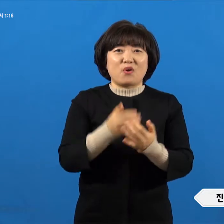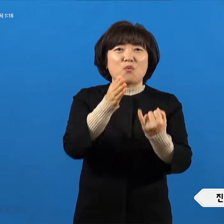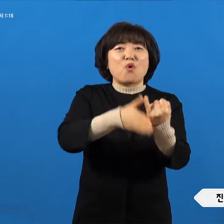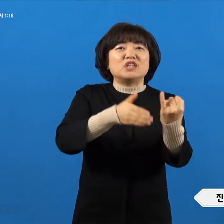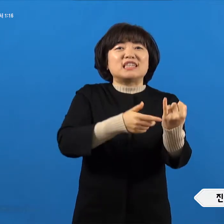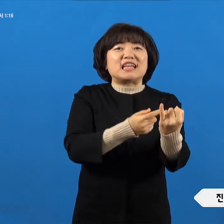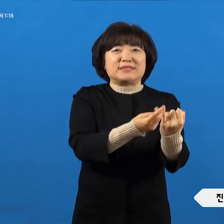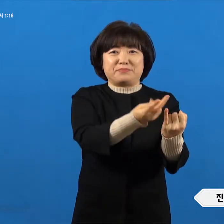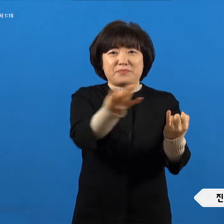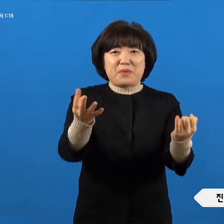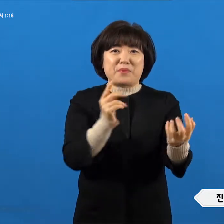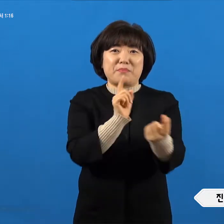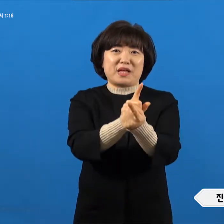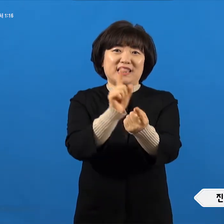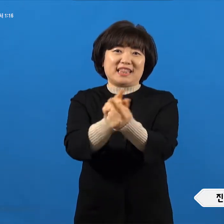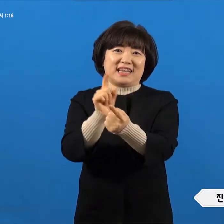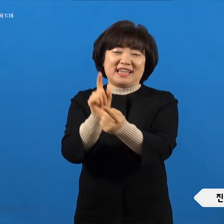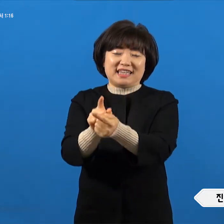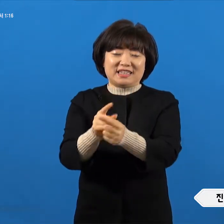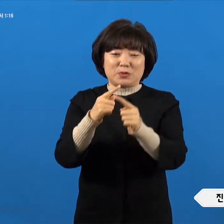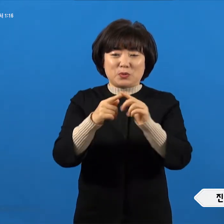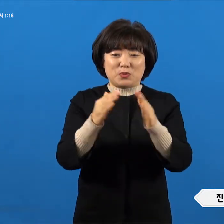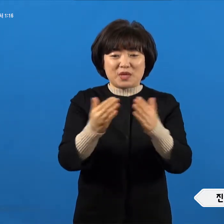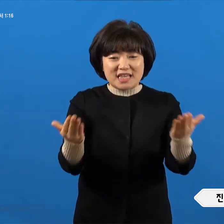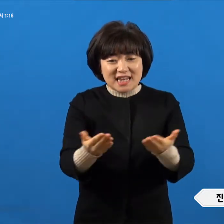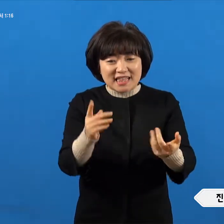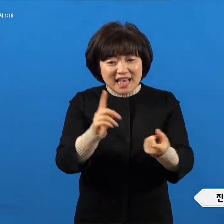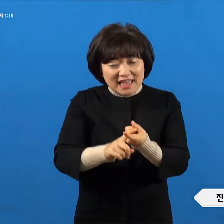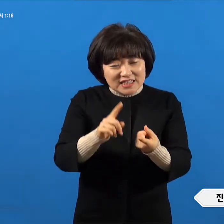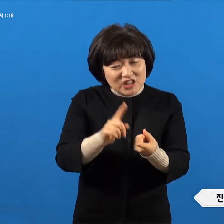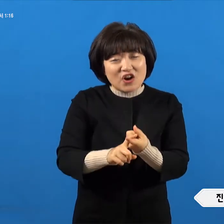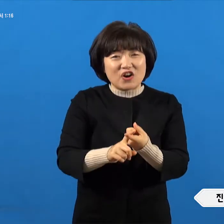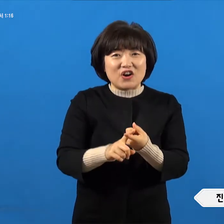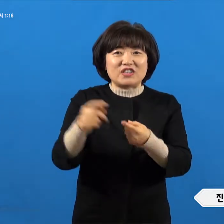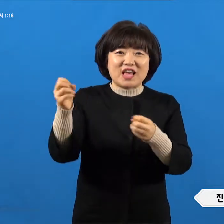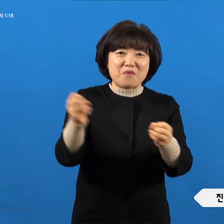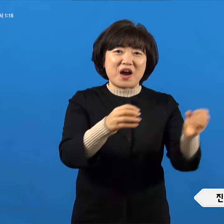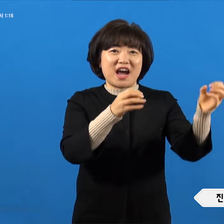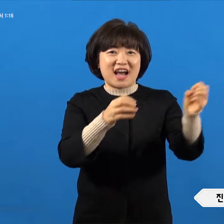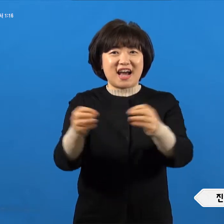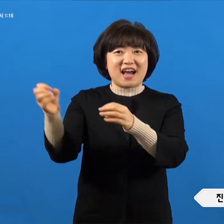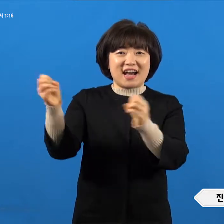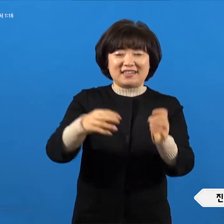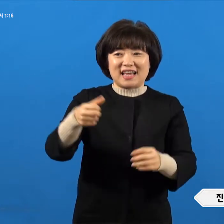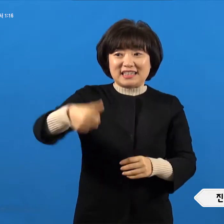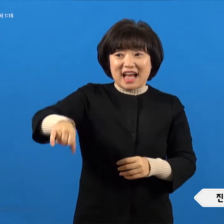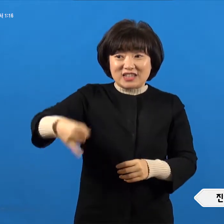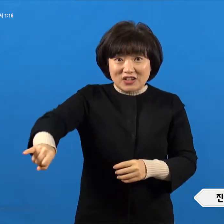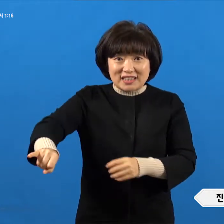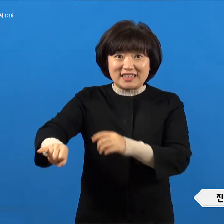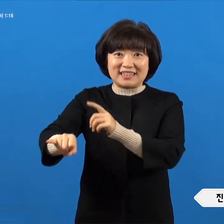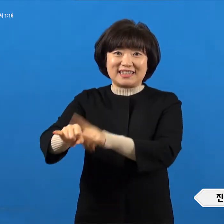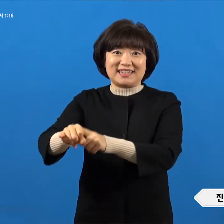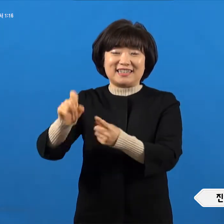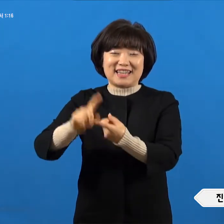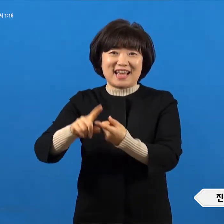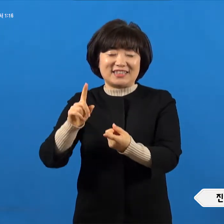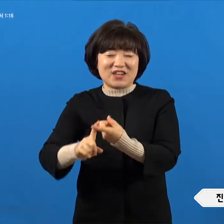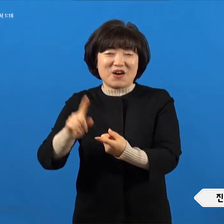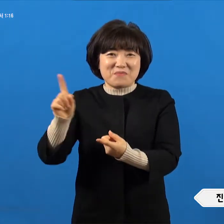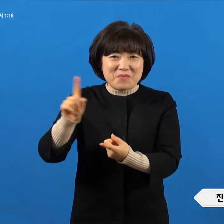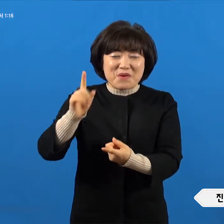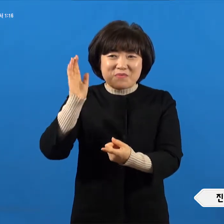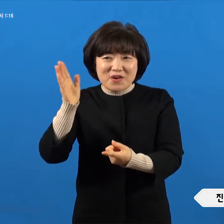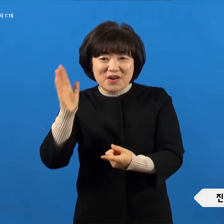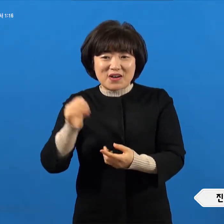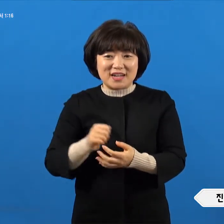만났습니다. 교회 사역을 이야기하는데 자녀들 이야기가 나오자마자 그 틈새를 놓치지 않고 한